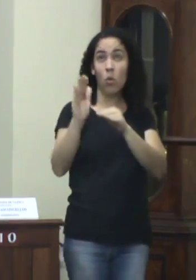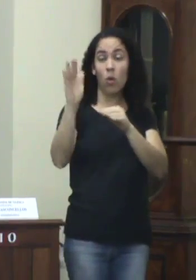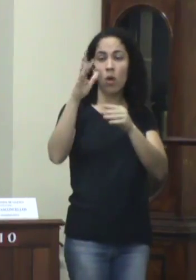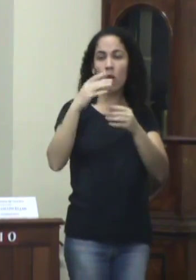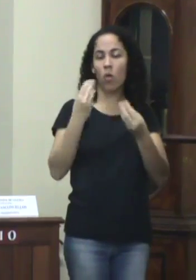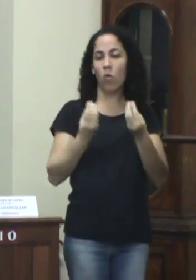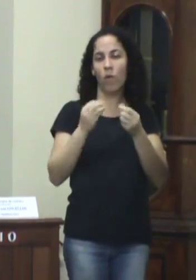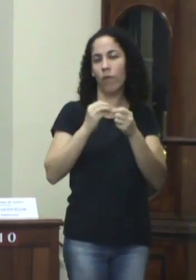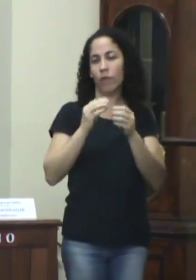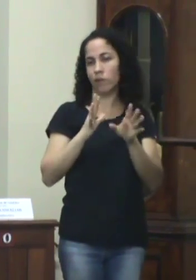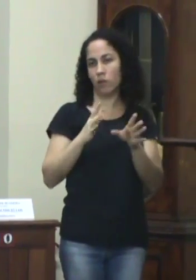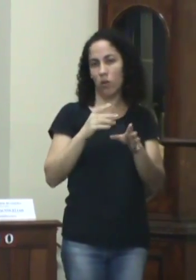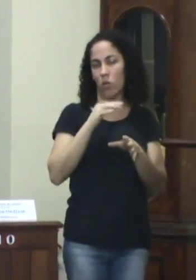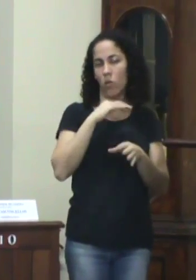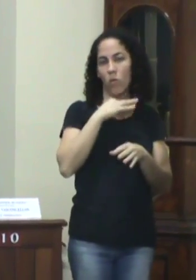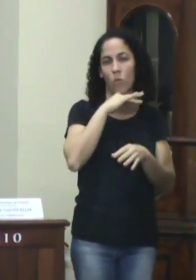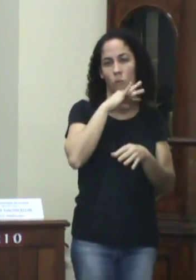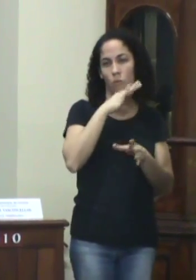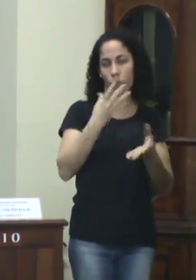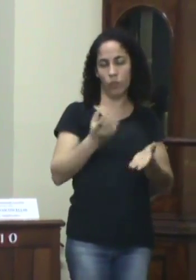estão praticamente trafegados.